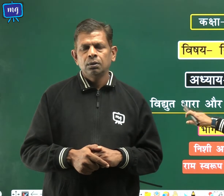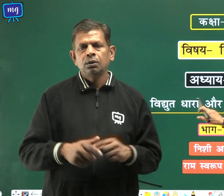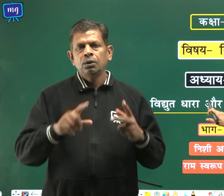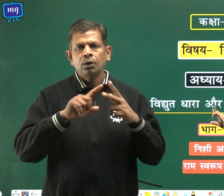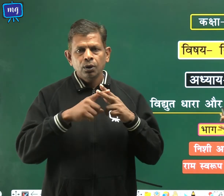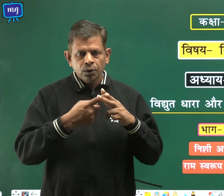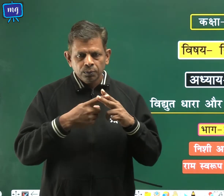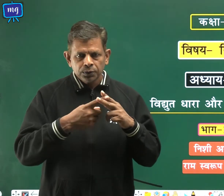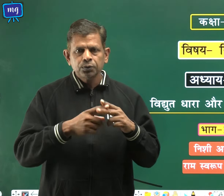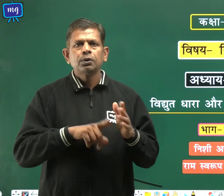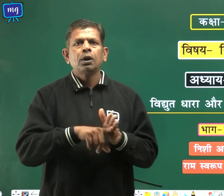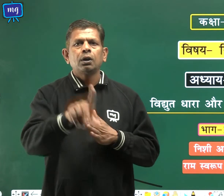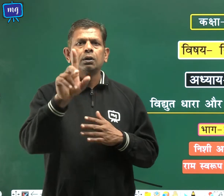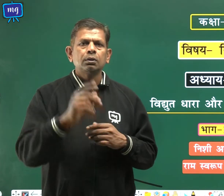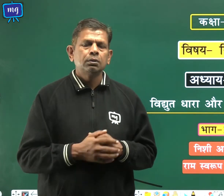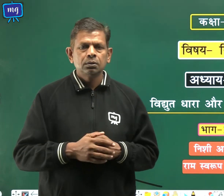विद्युत धारा